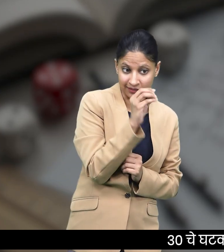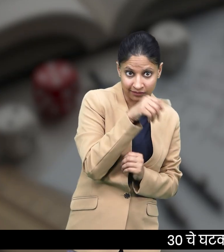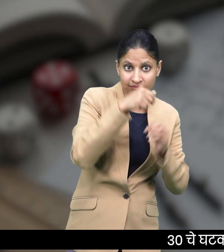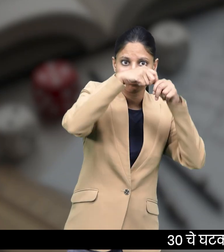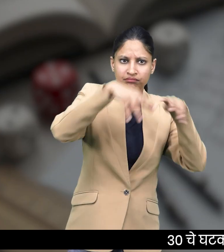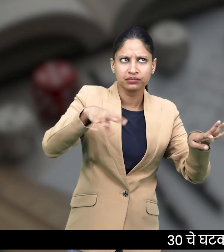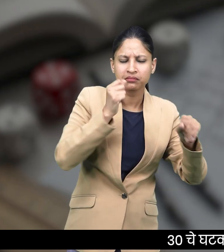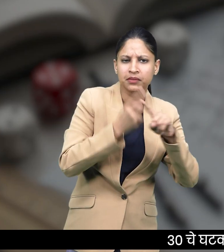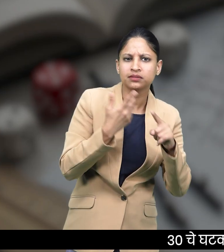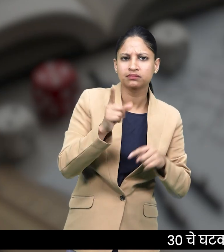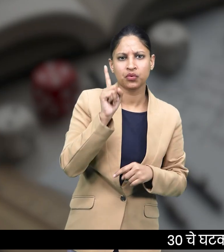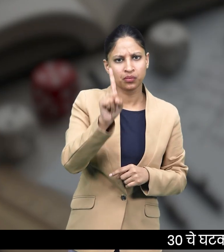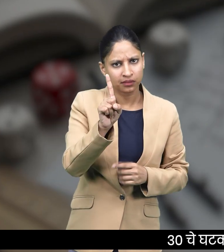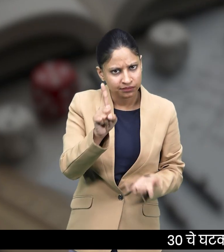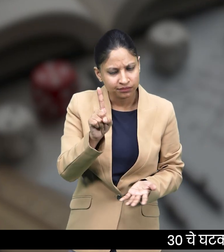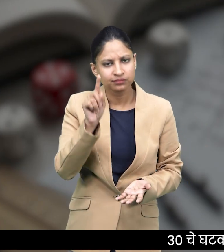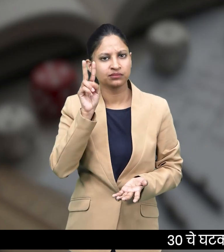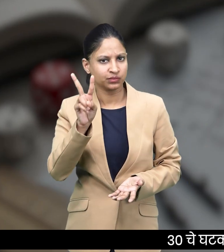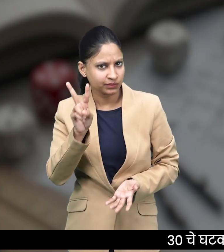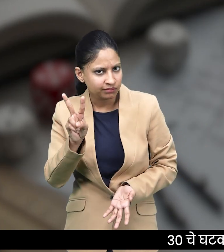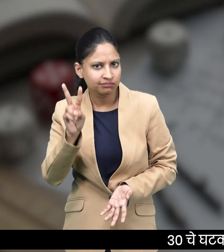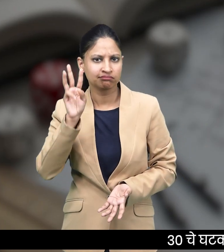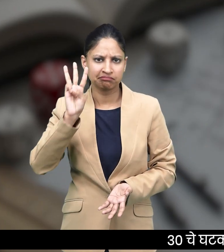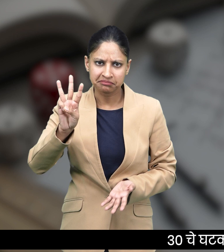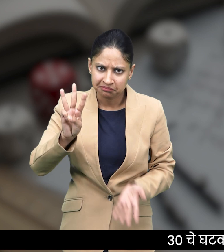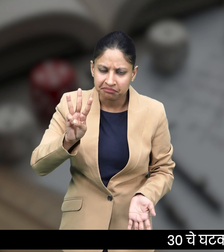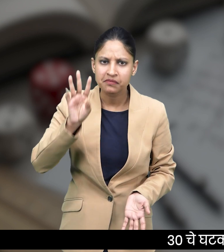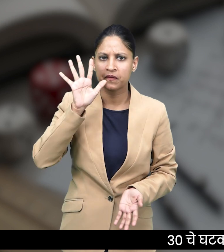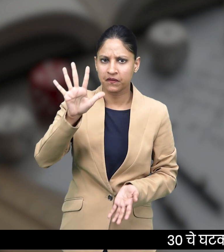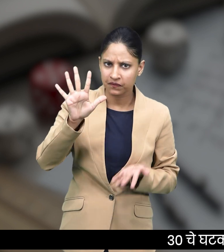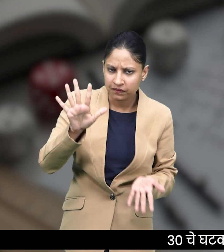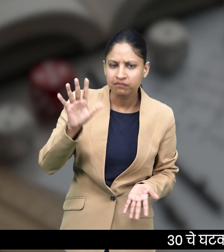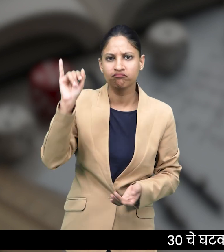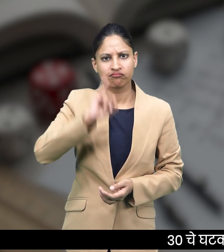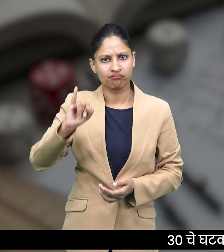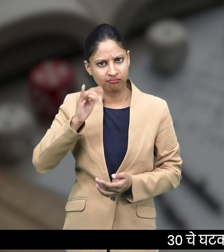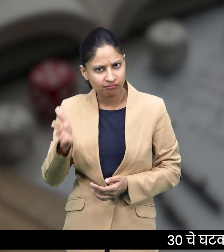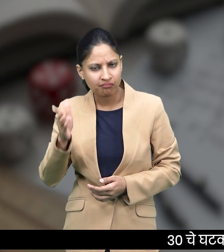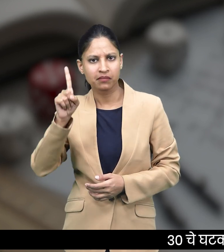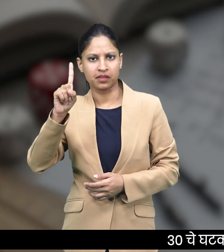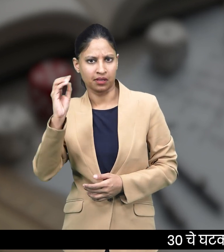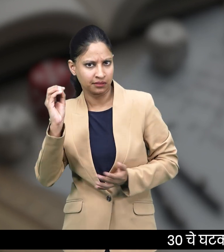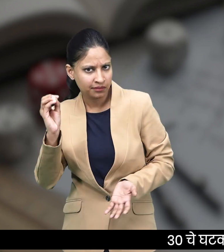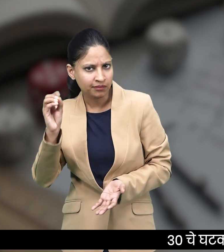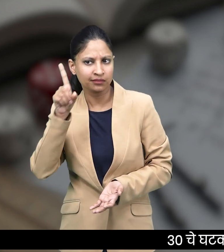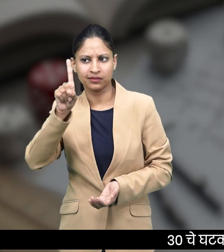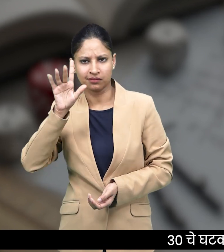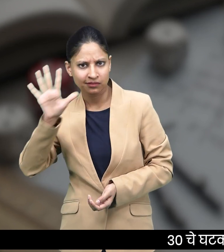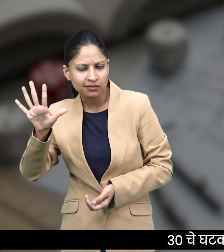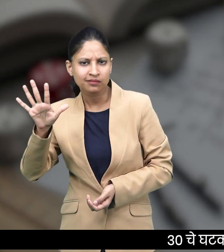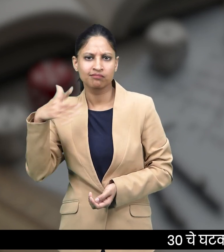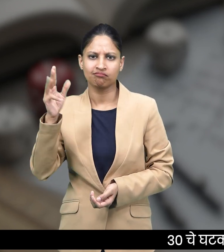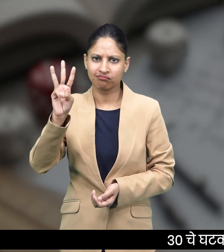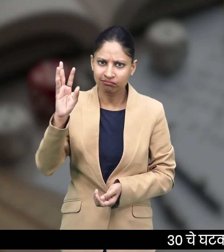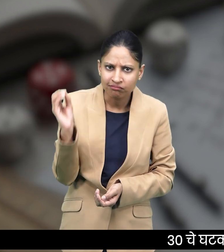30 चे घटक आहेत 1, 2, 3, 5, 6, 10, 15, 30.